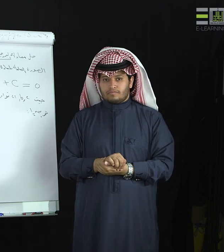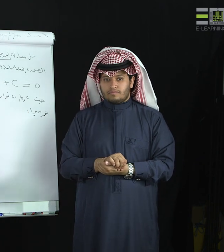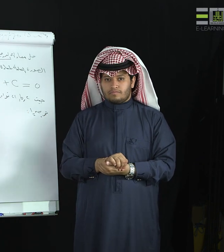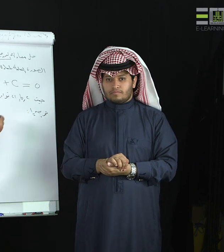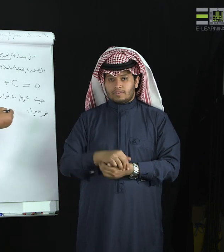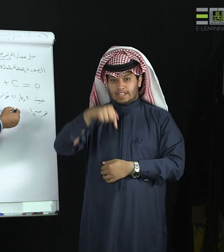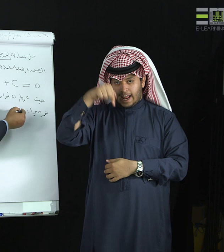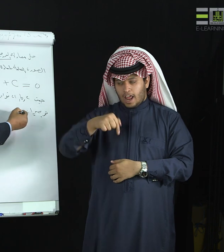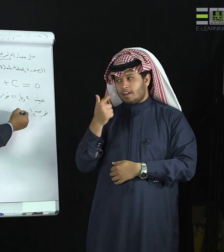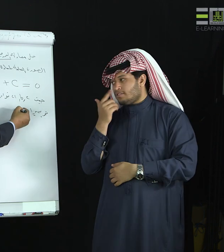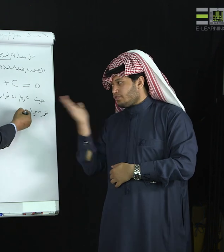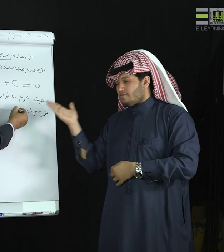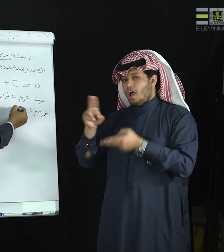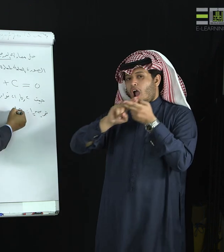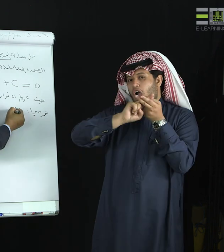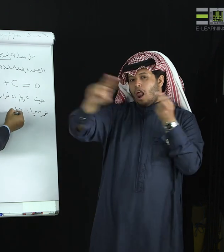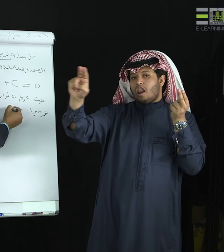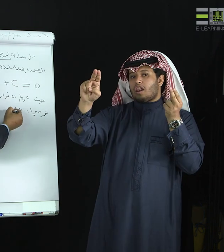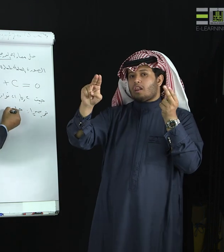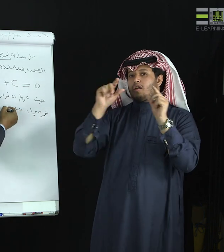حل المعادلة التالية.